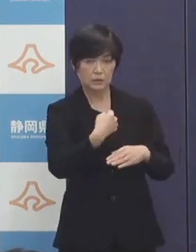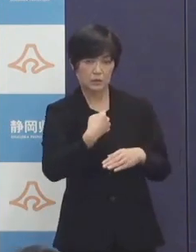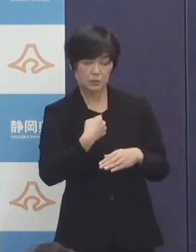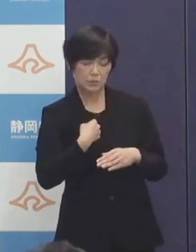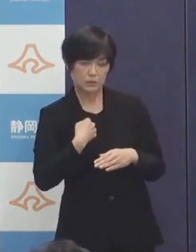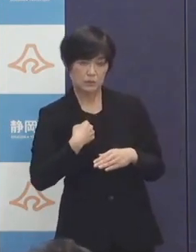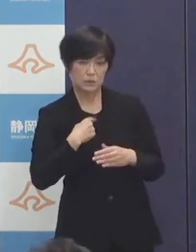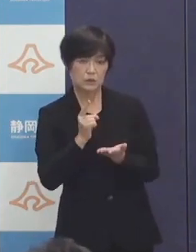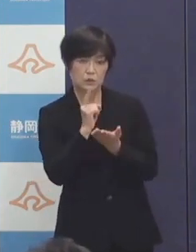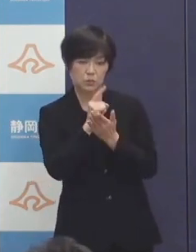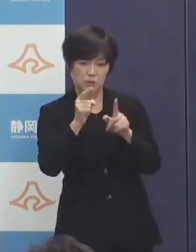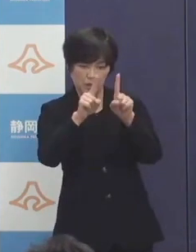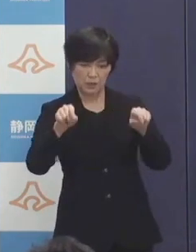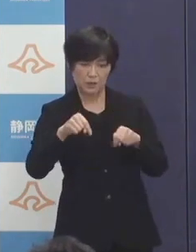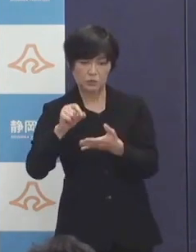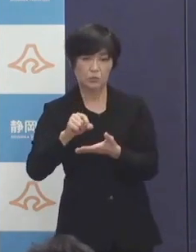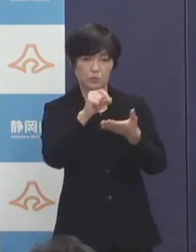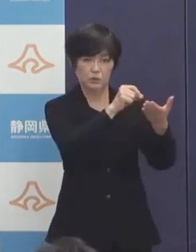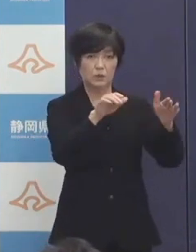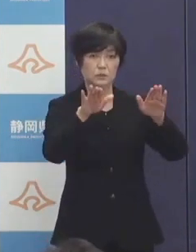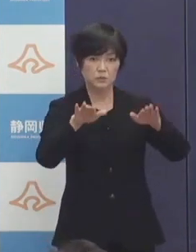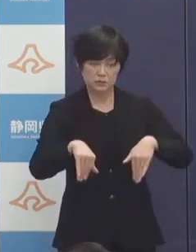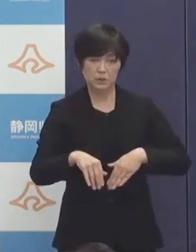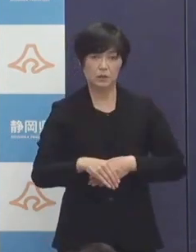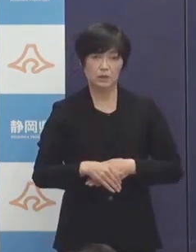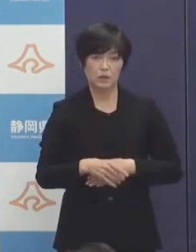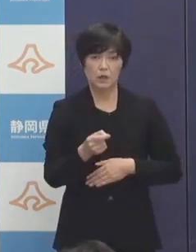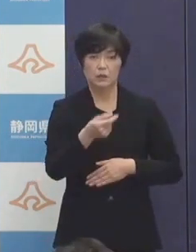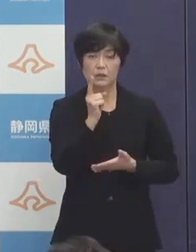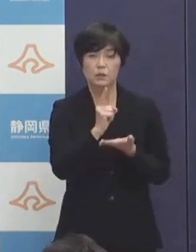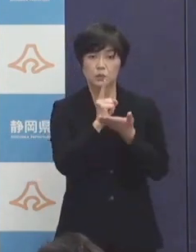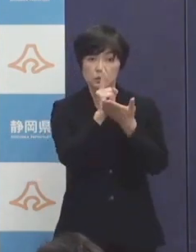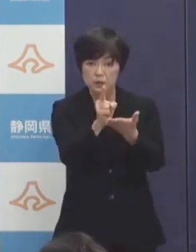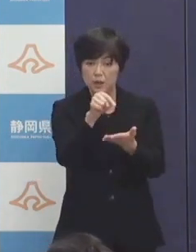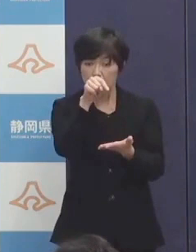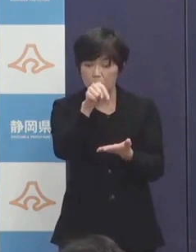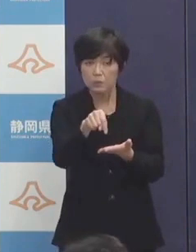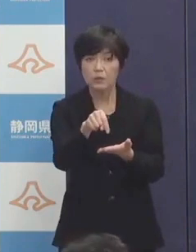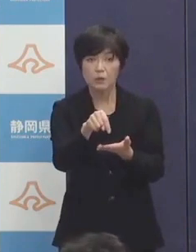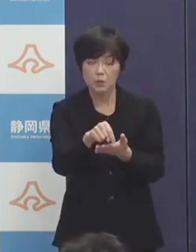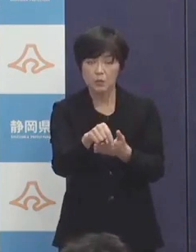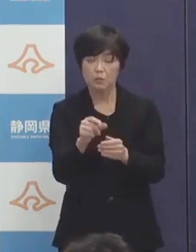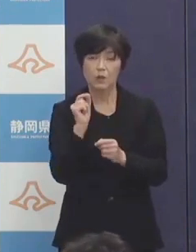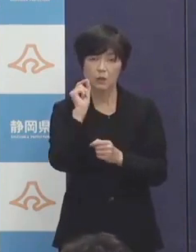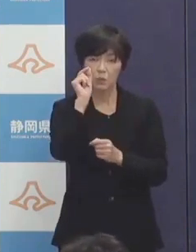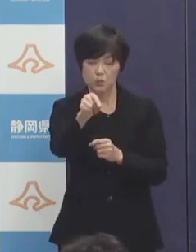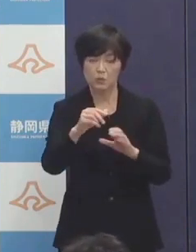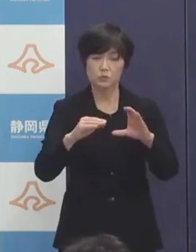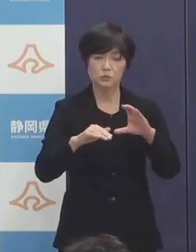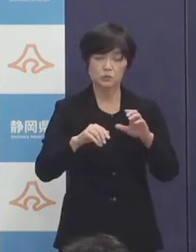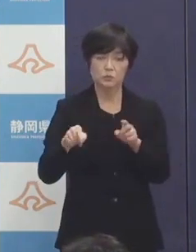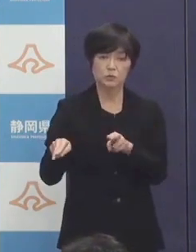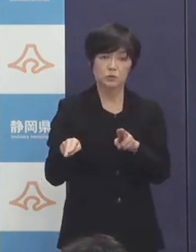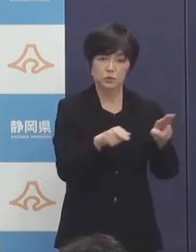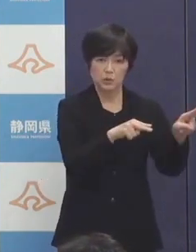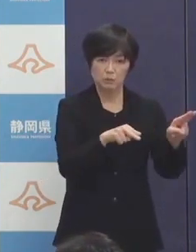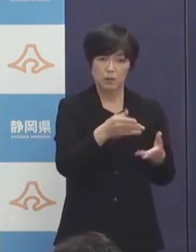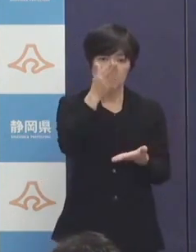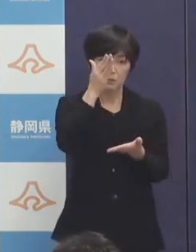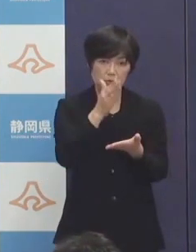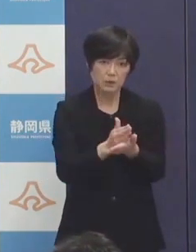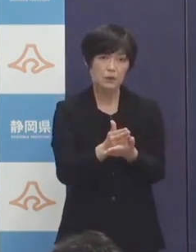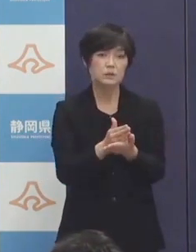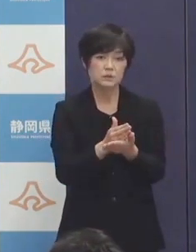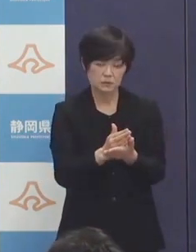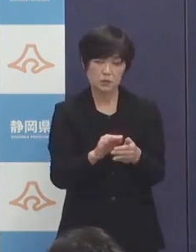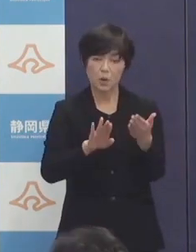提言書を提出してくださいました。この緊急提言におきましては、GoTo トラベル事業の一斉停止により、その